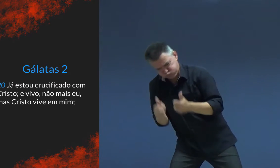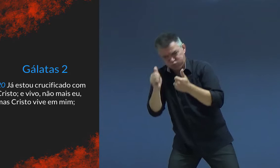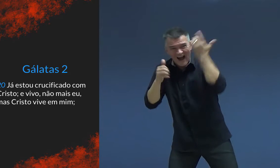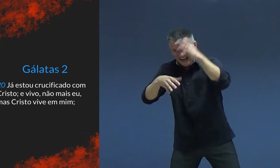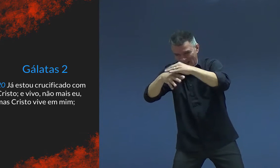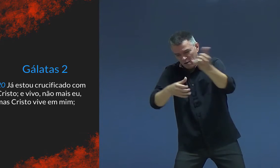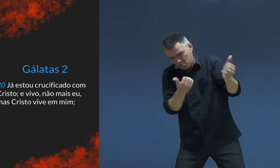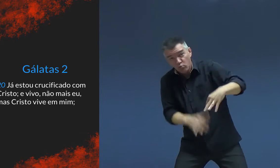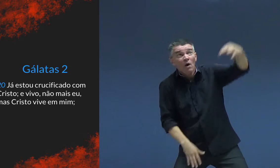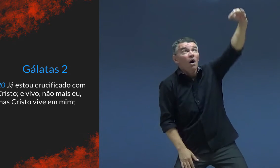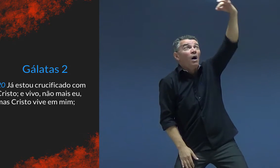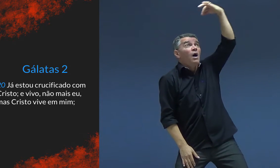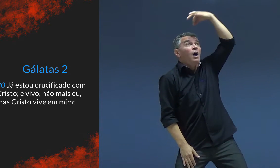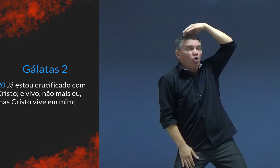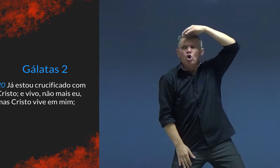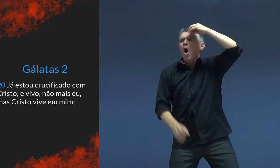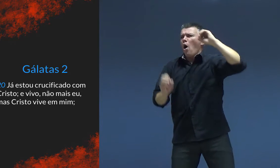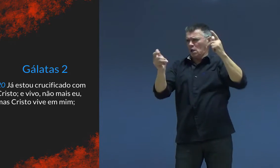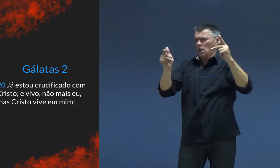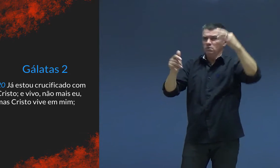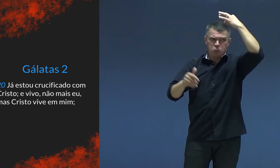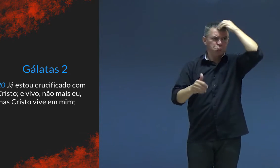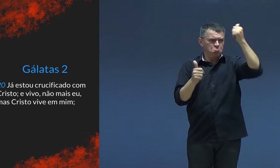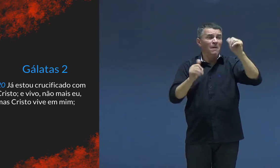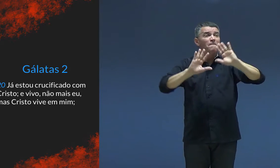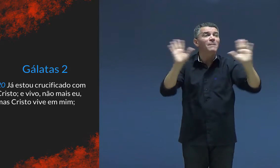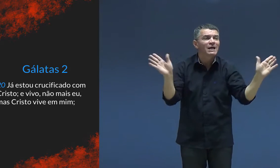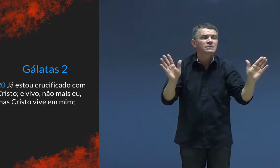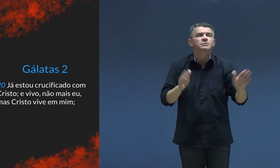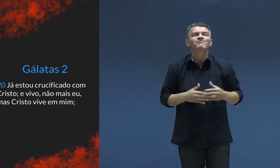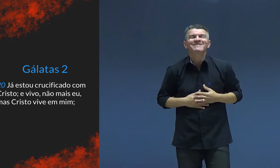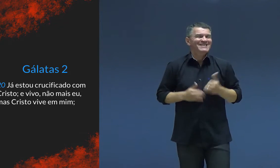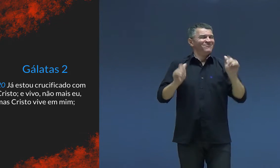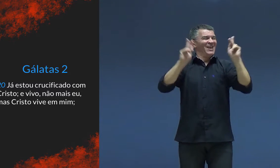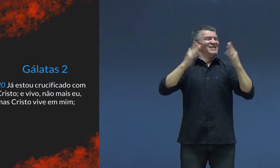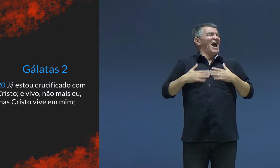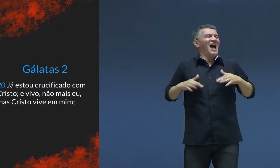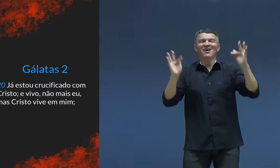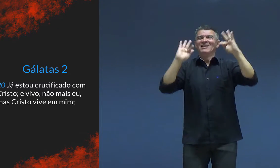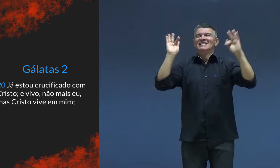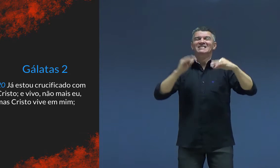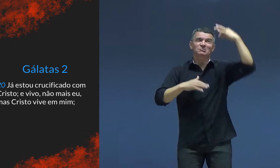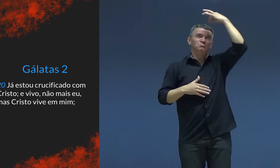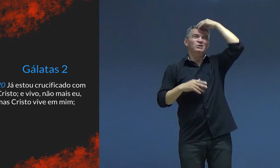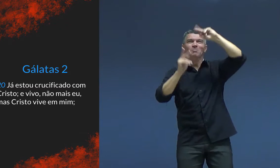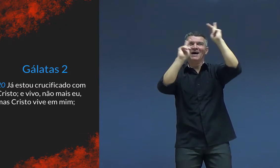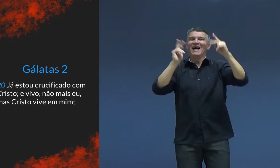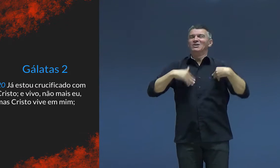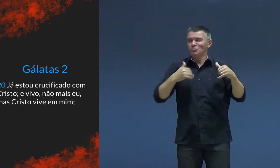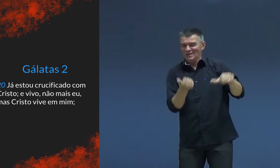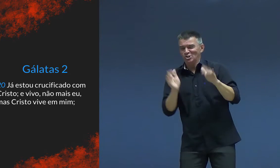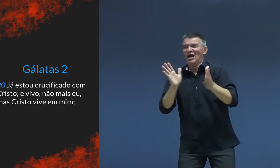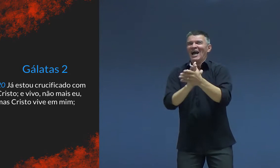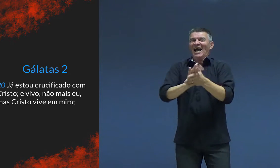a Cristo, já estou batizado, já tenho o Espírito de Deus. Mas eu estou feliz ali, o Espírito está comigo,